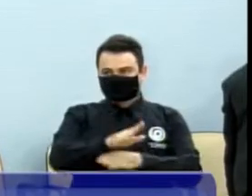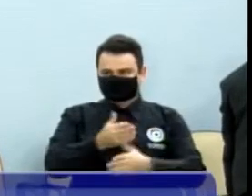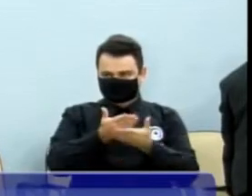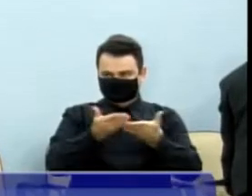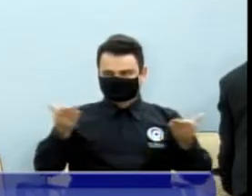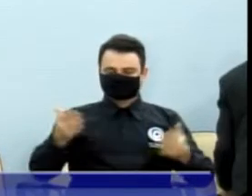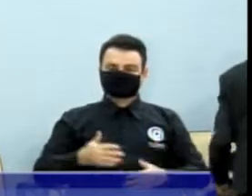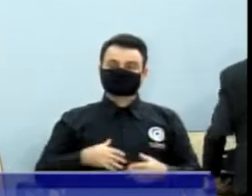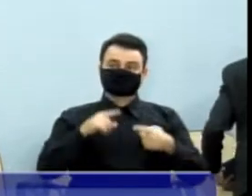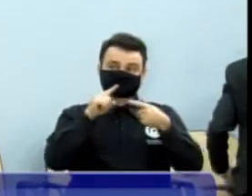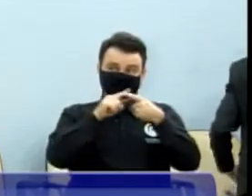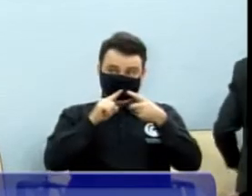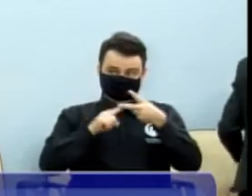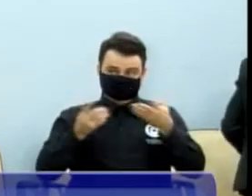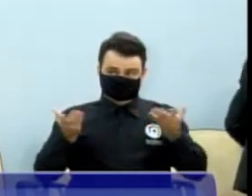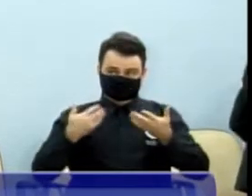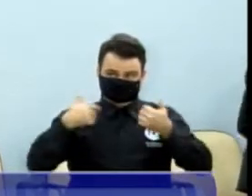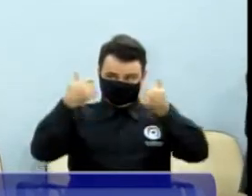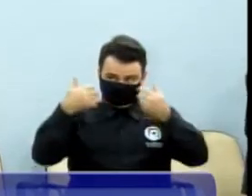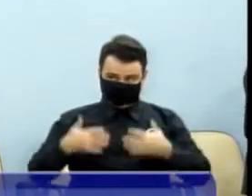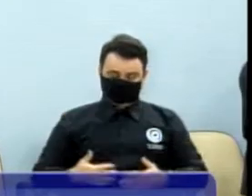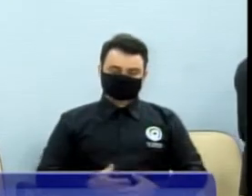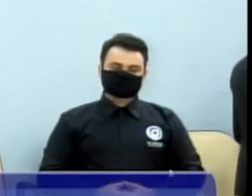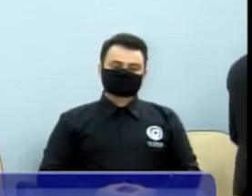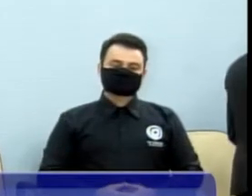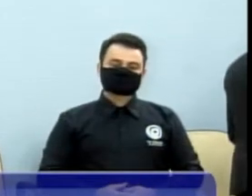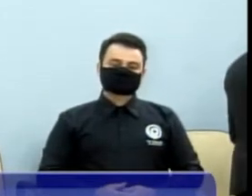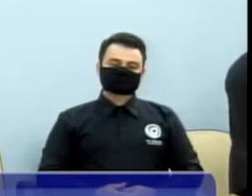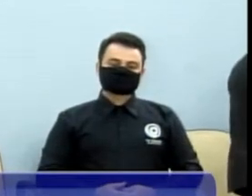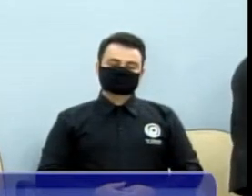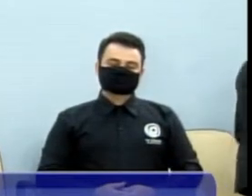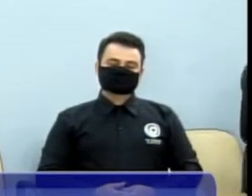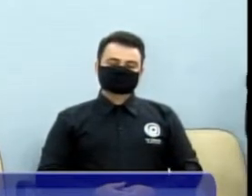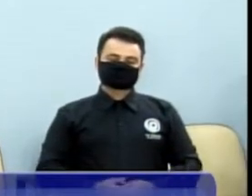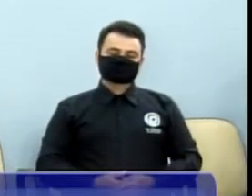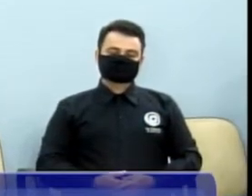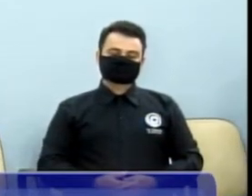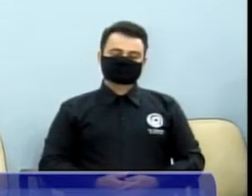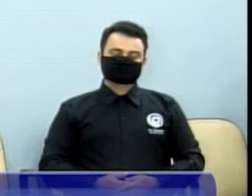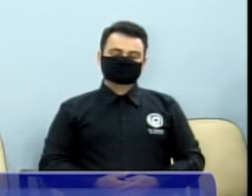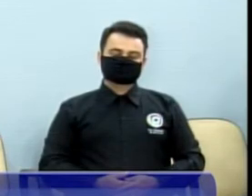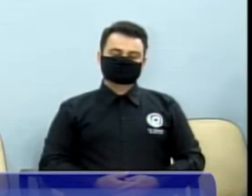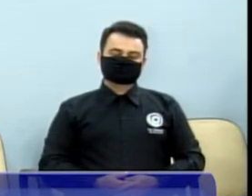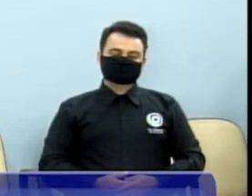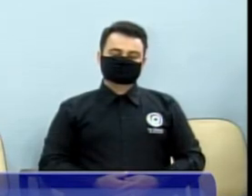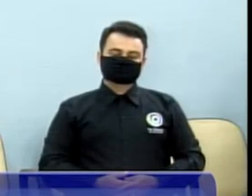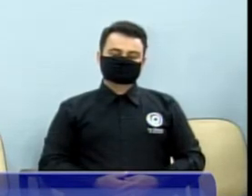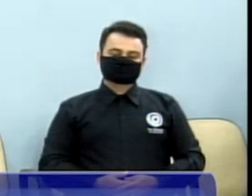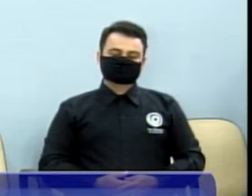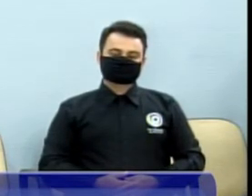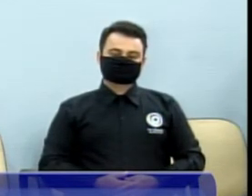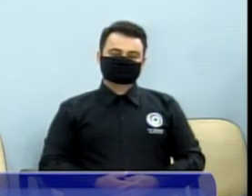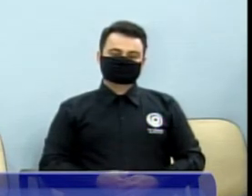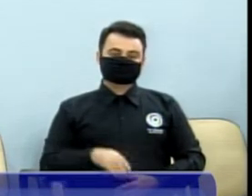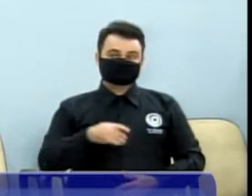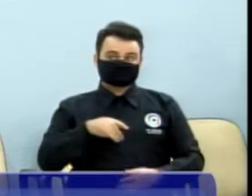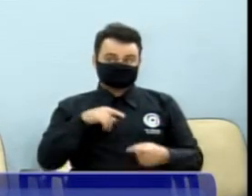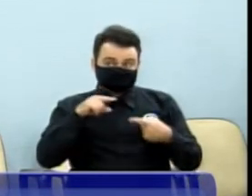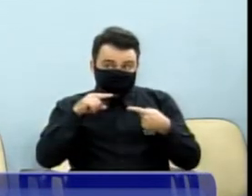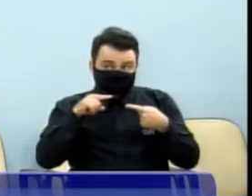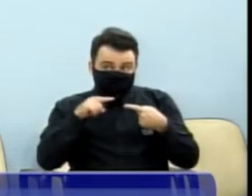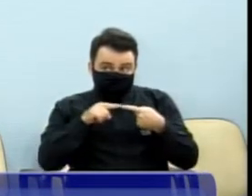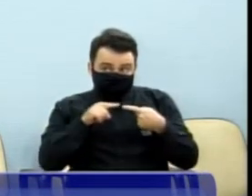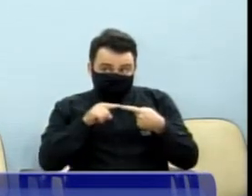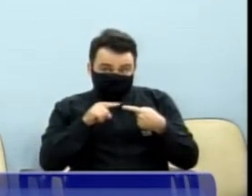duas questões do silêncio e como a gente não vai poder e ainda não podemos nos posicionar